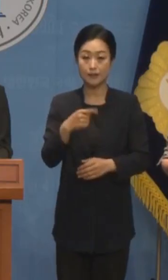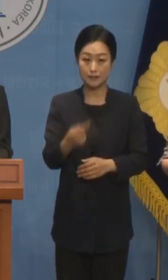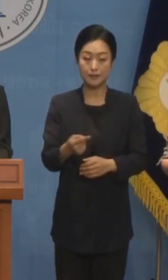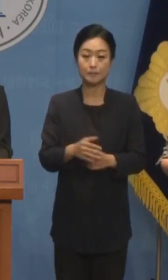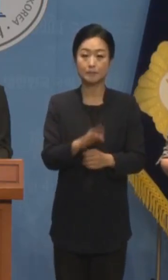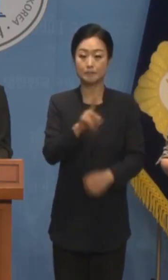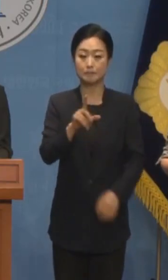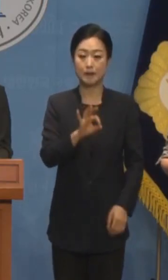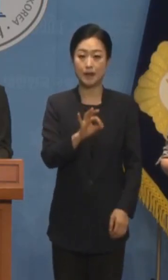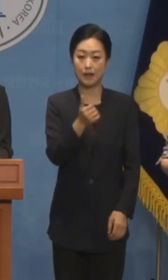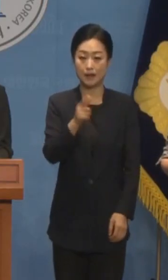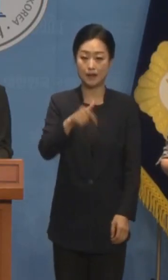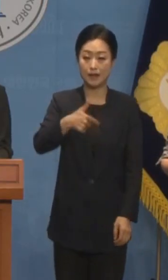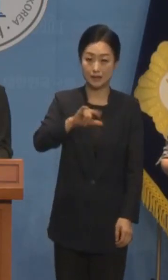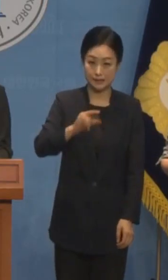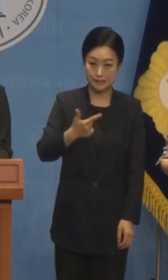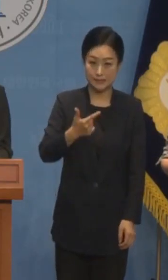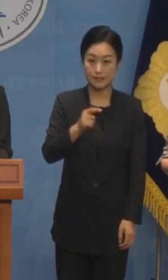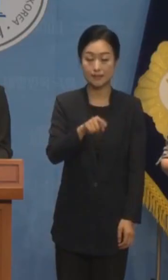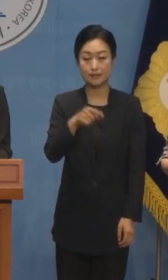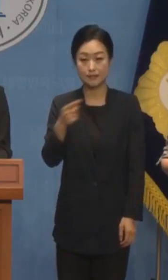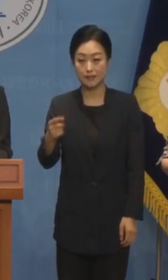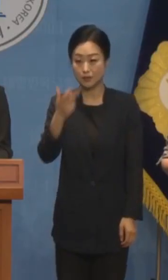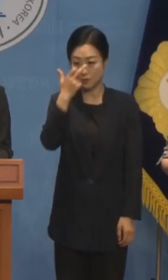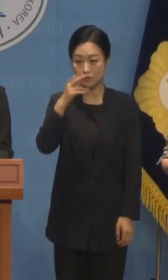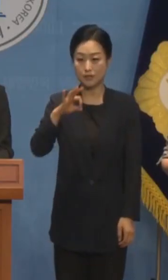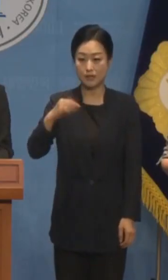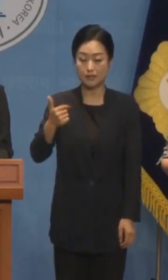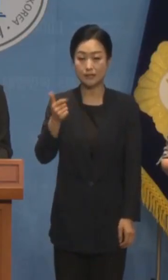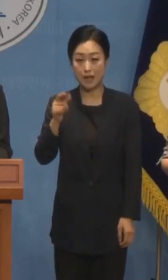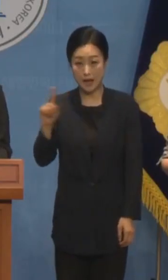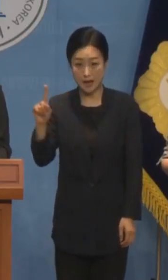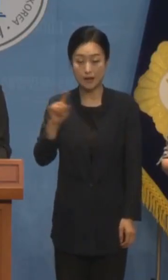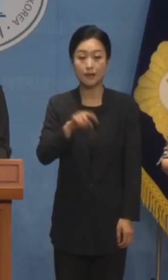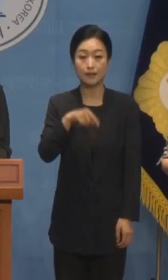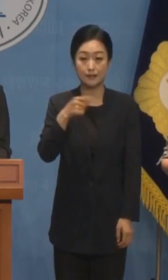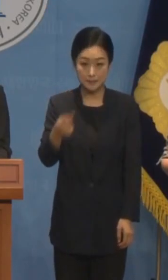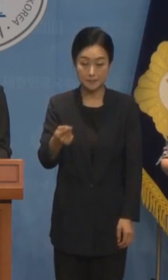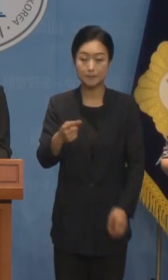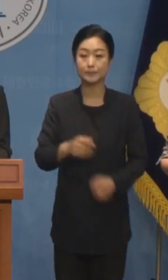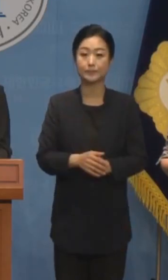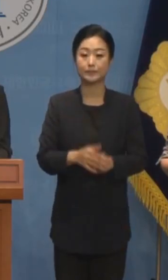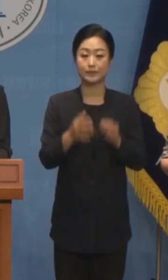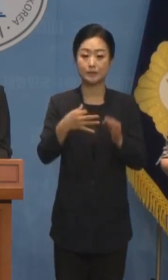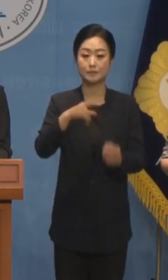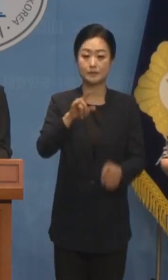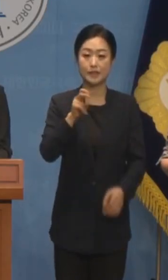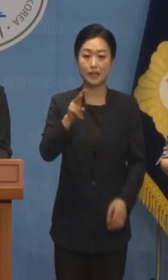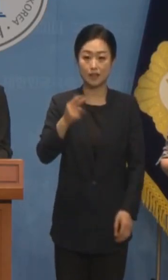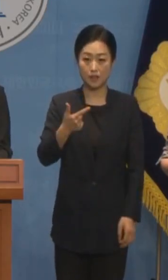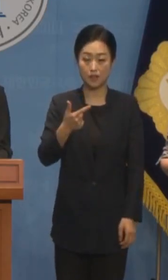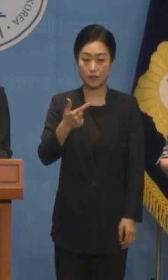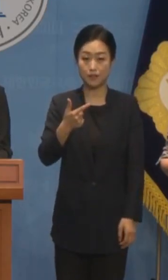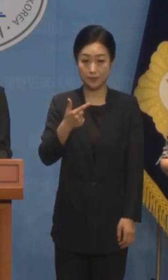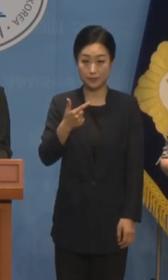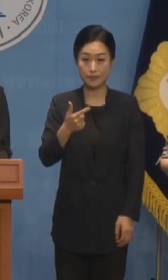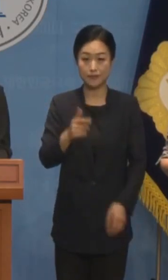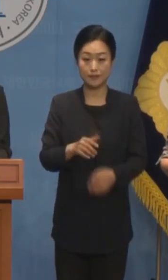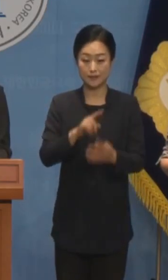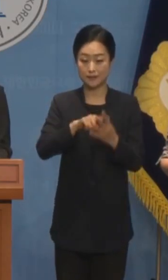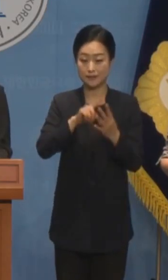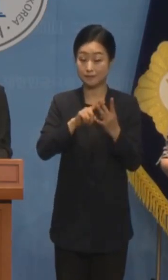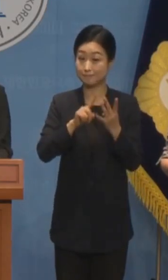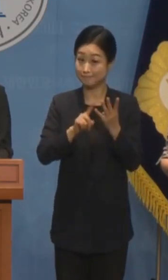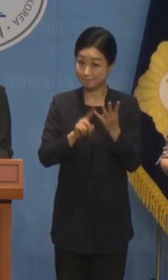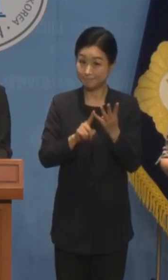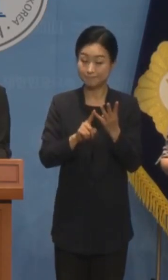기획실장님, 그리고 최은아 자주통일평화연대 사무처장님, 마지막으로 우리 김재현 상임대표님께서 기자회견 문